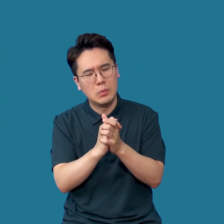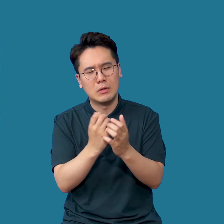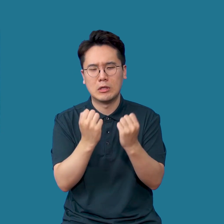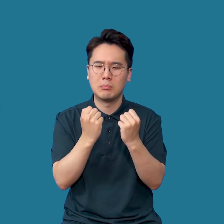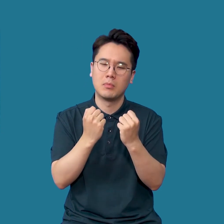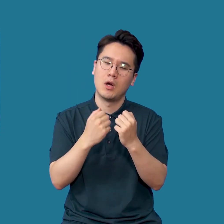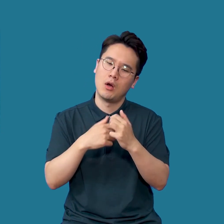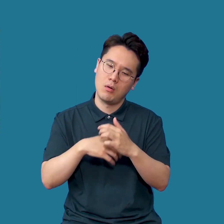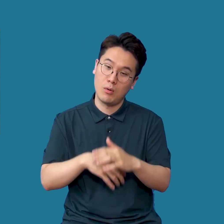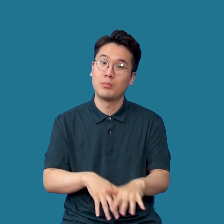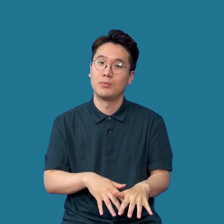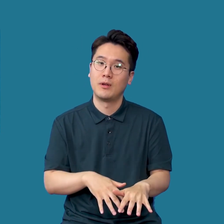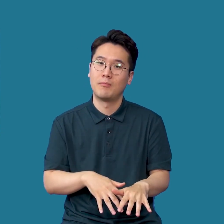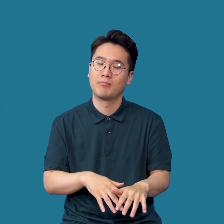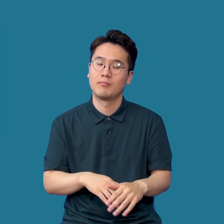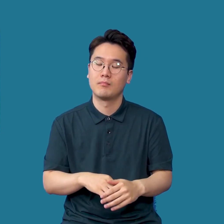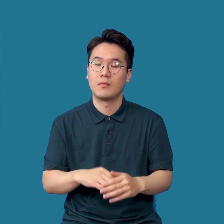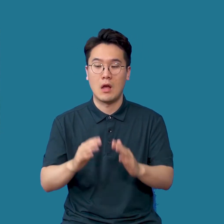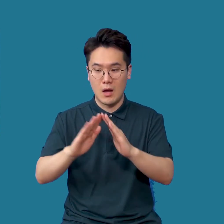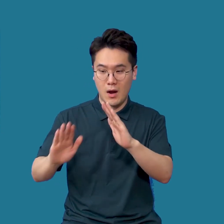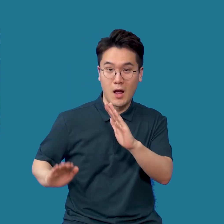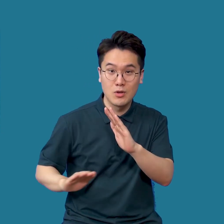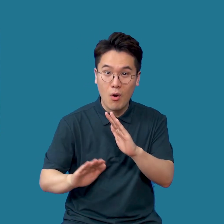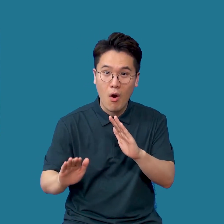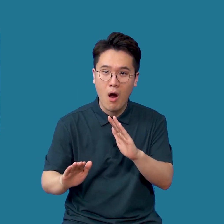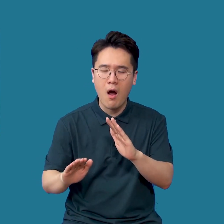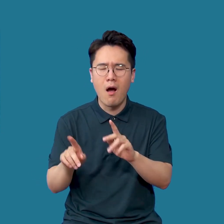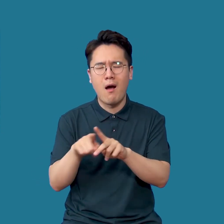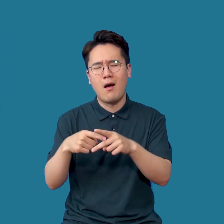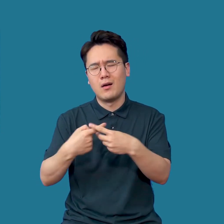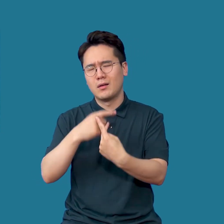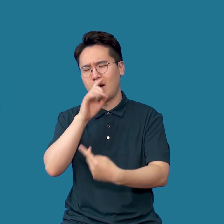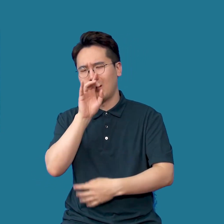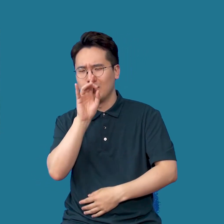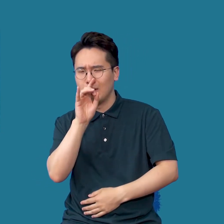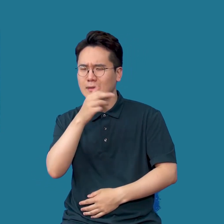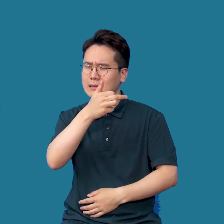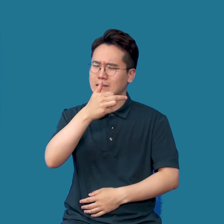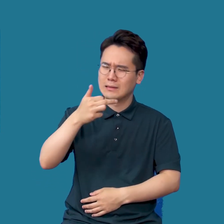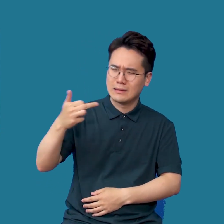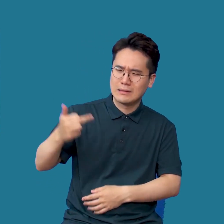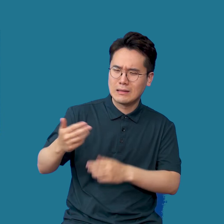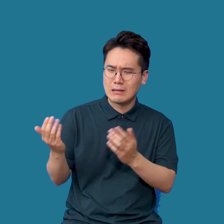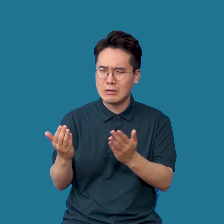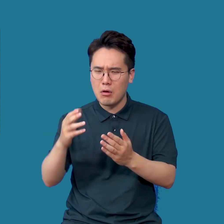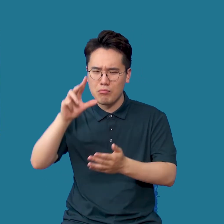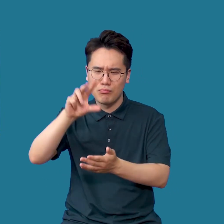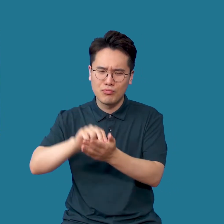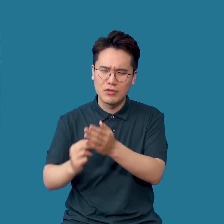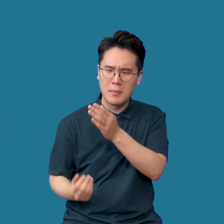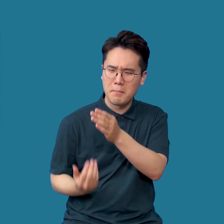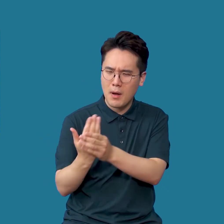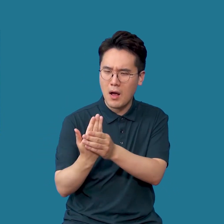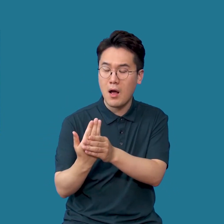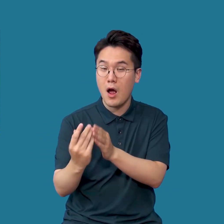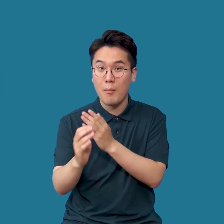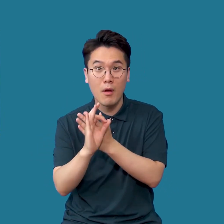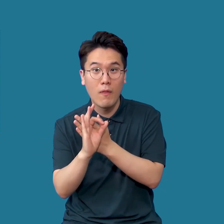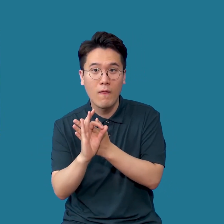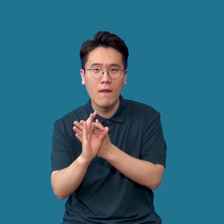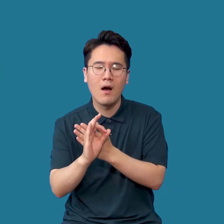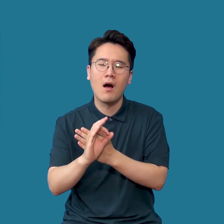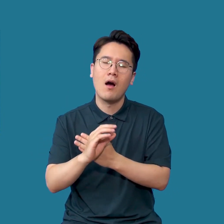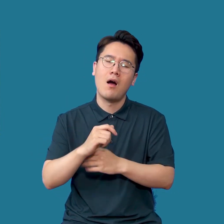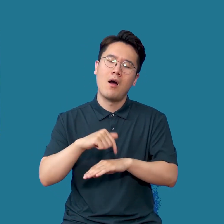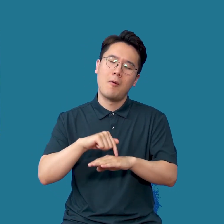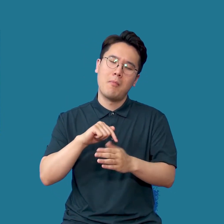도무지 이해할 수 없는 그런 어려운 일을 당하면 기도조차 나오지를 않습니다. 그냥 가슴이 무너지는 것